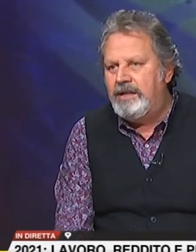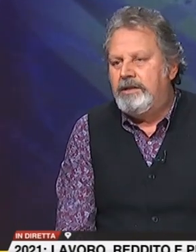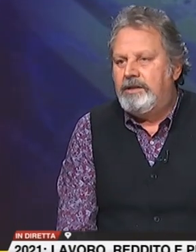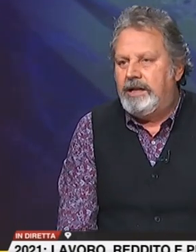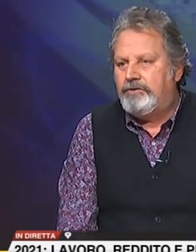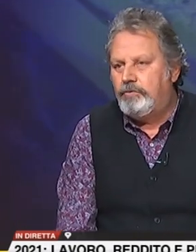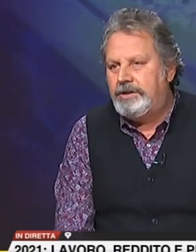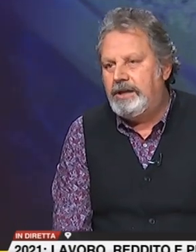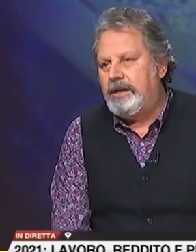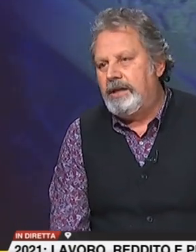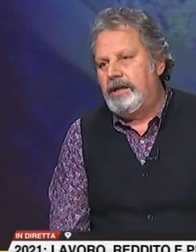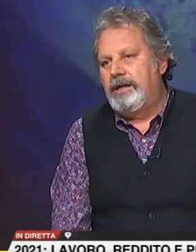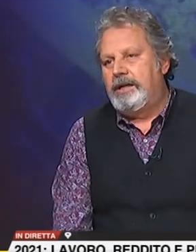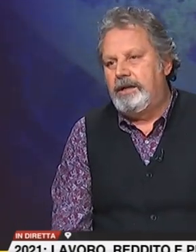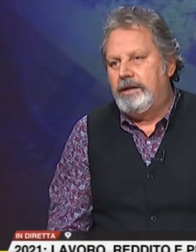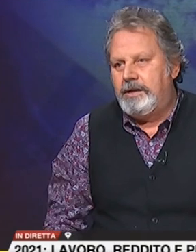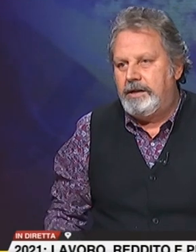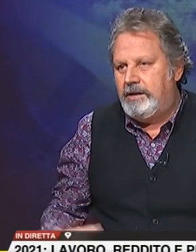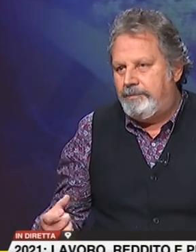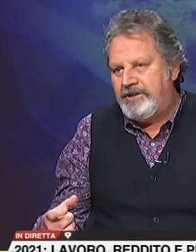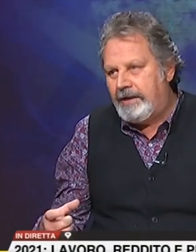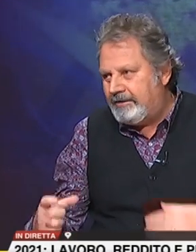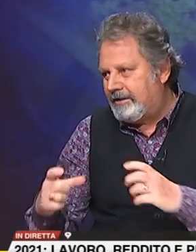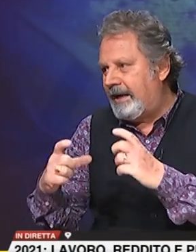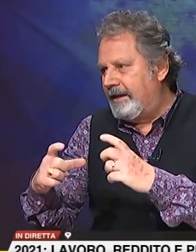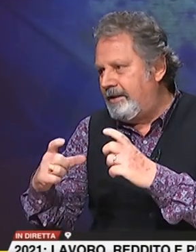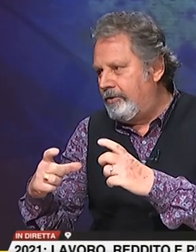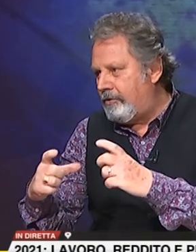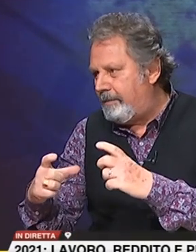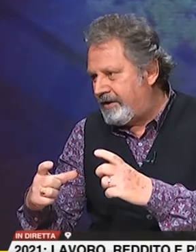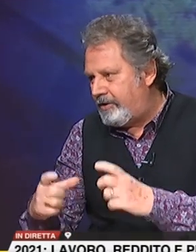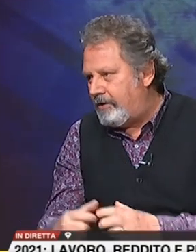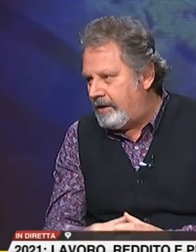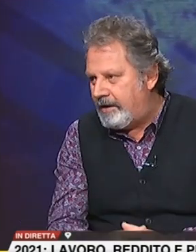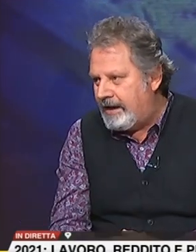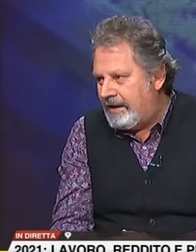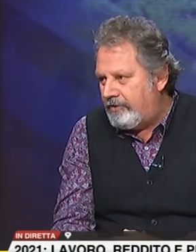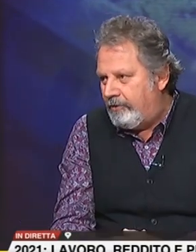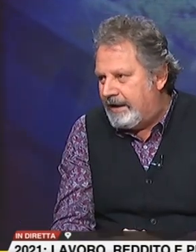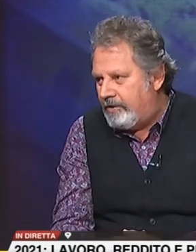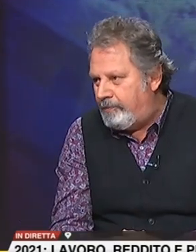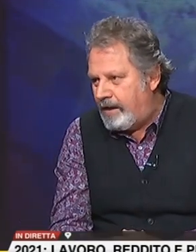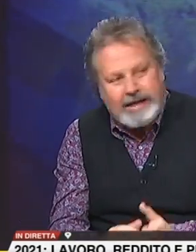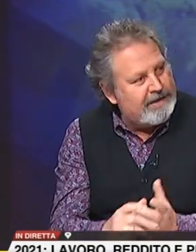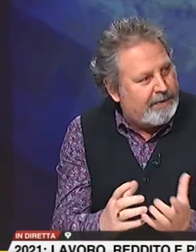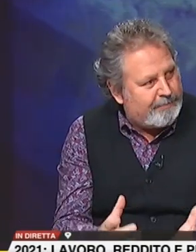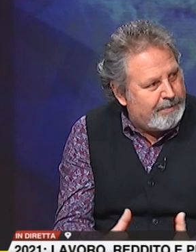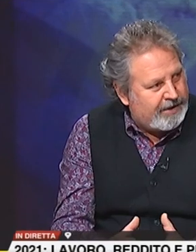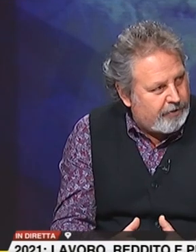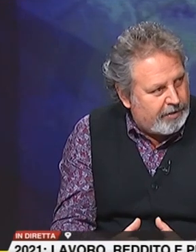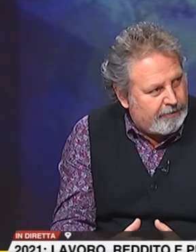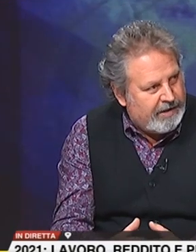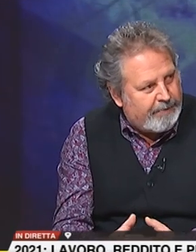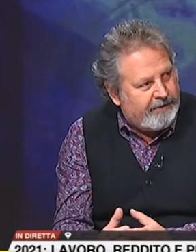casa a tutti i pensionati il tagliandino con la pensione, che adesso non mandano più a casa per